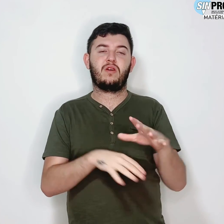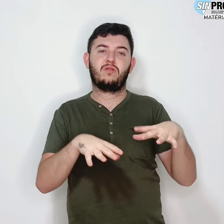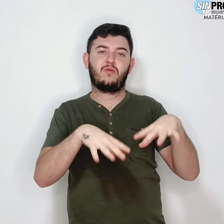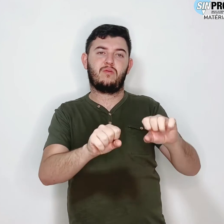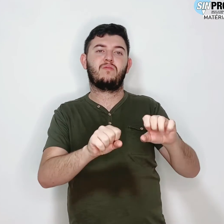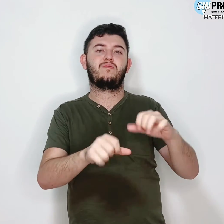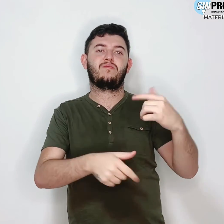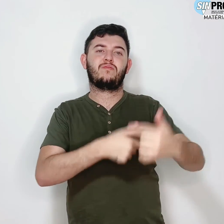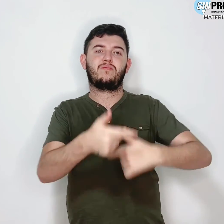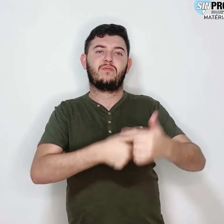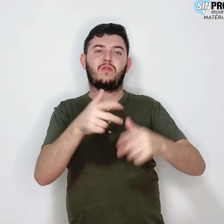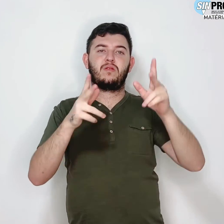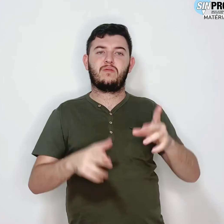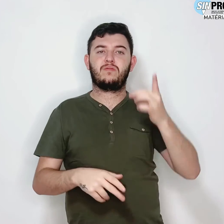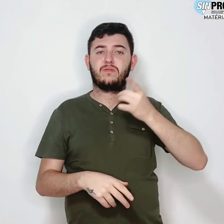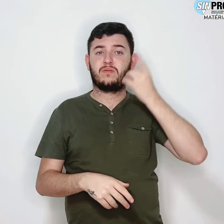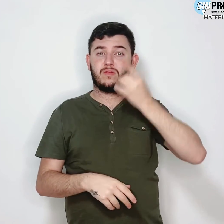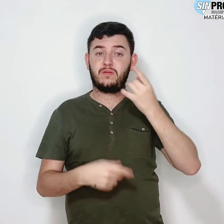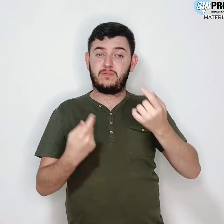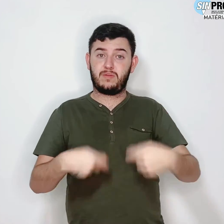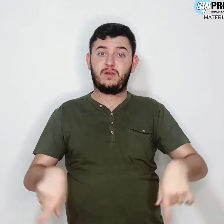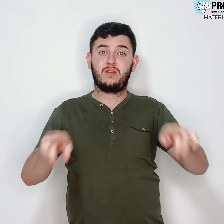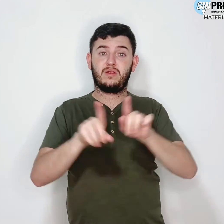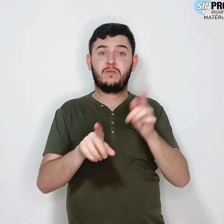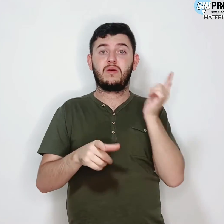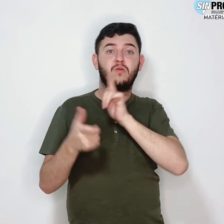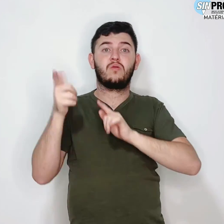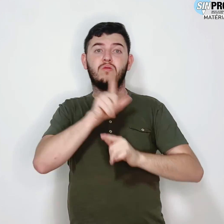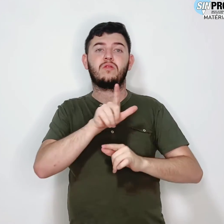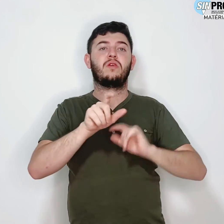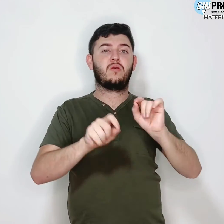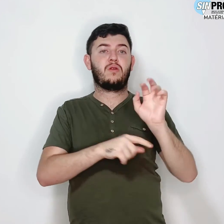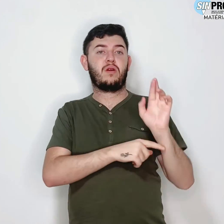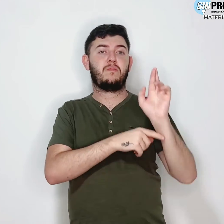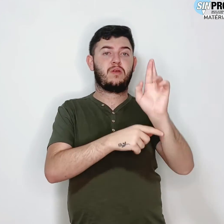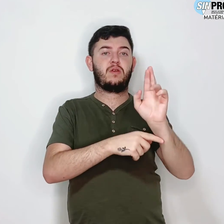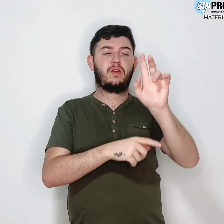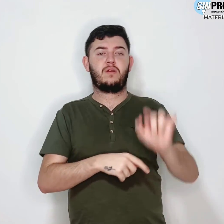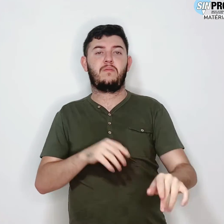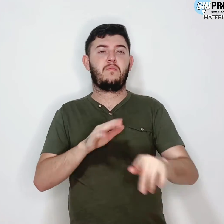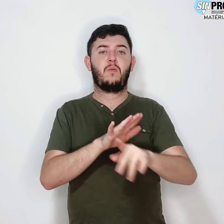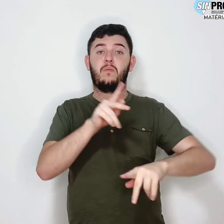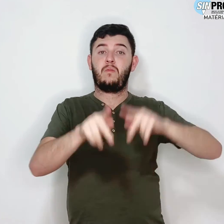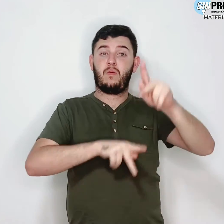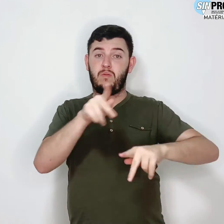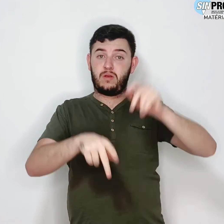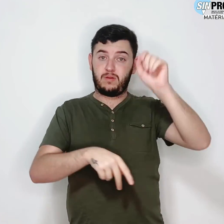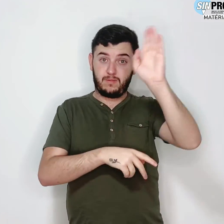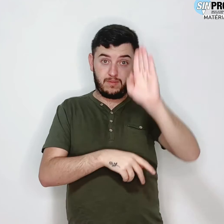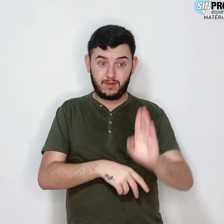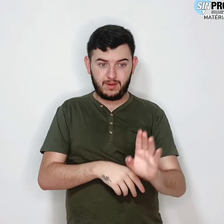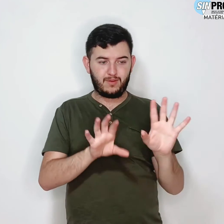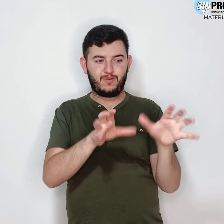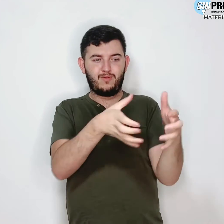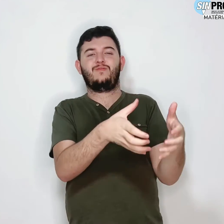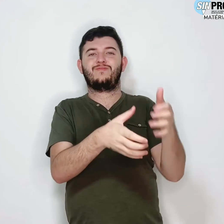a representatividade da maioria da população brasileira, as mulheres. Nós,